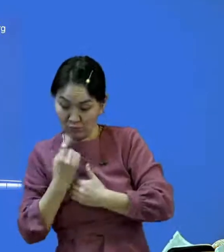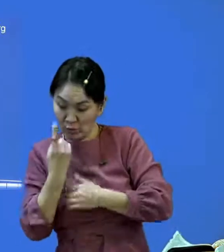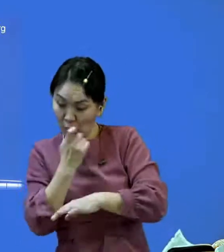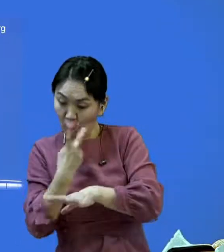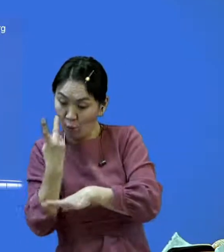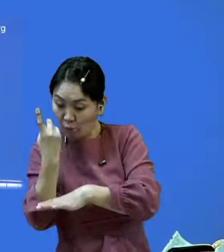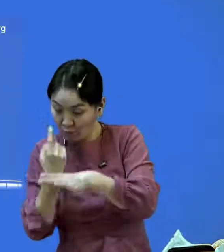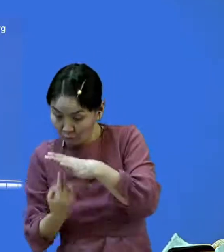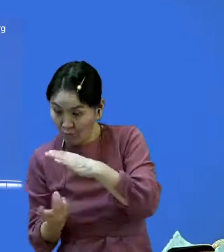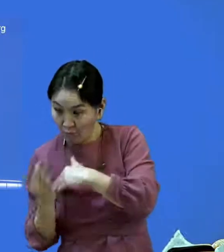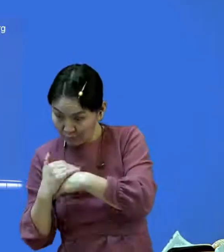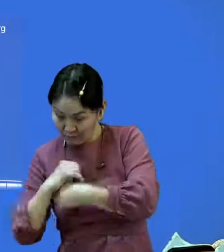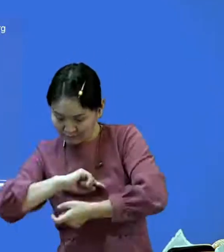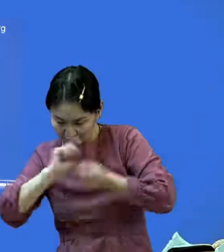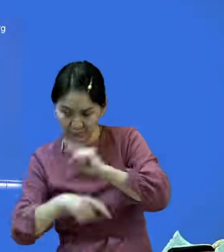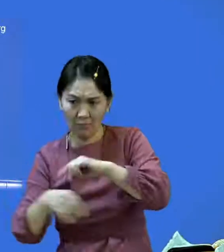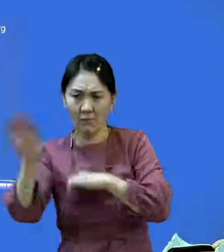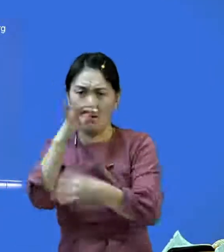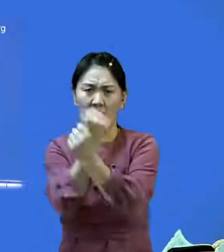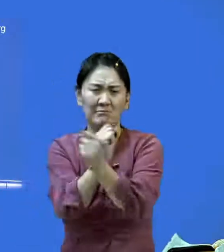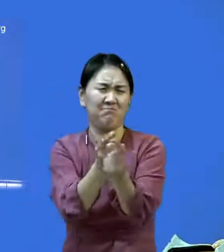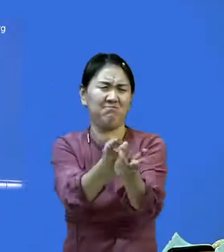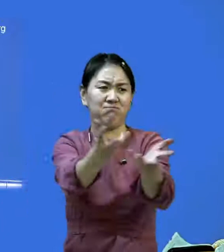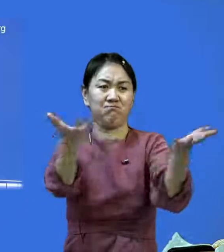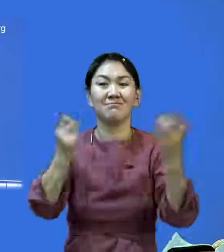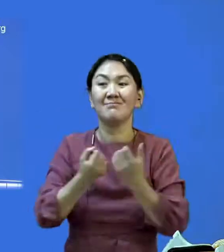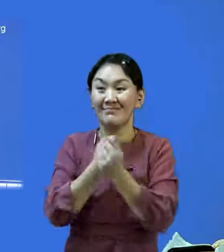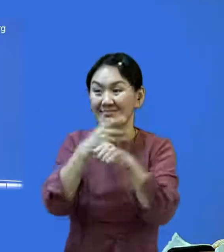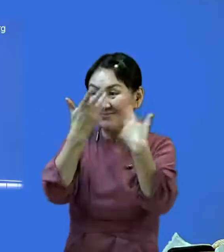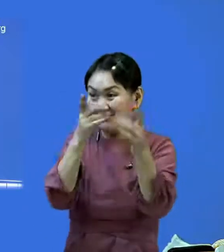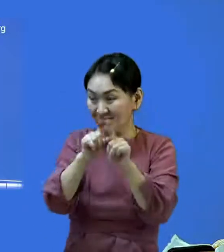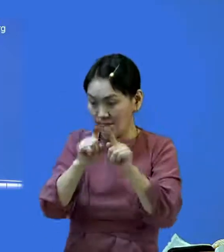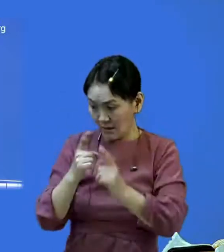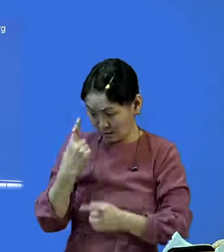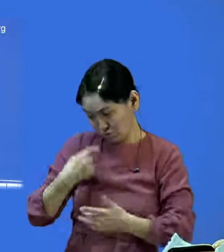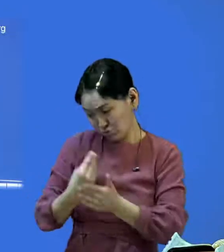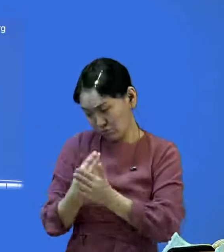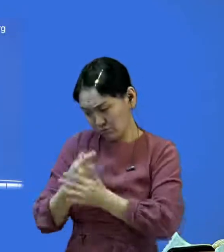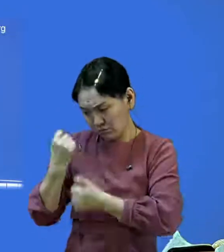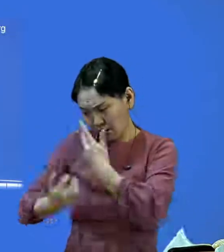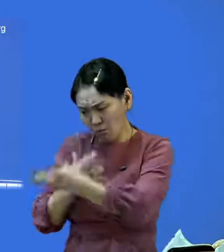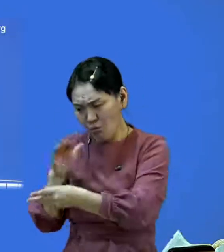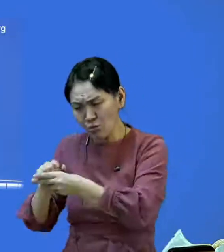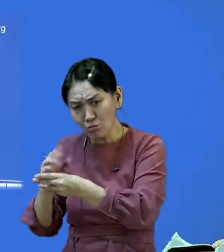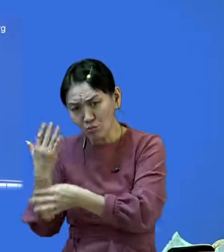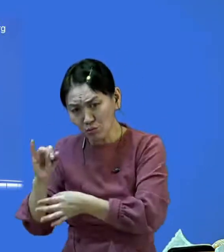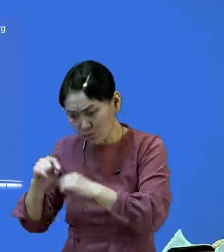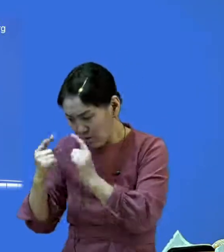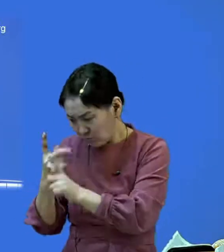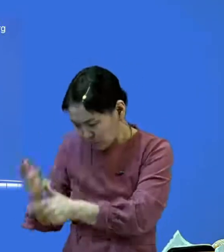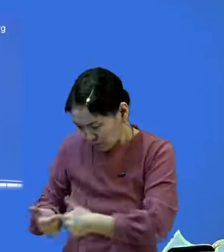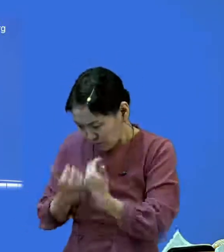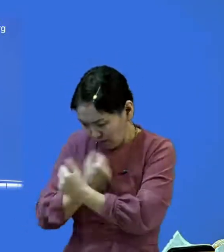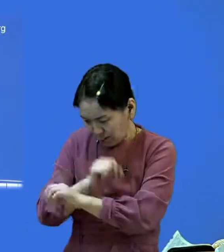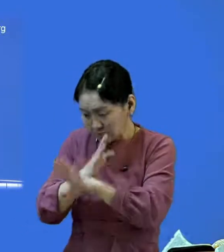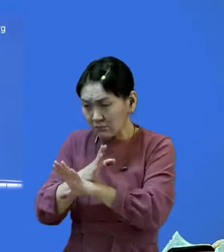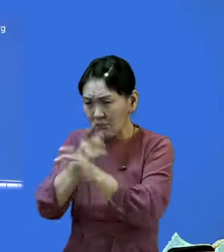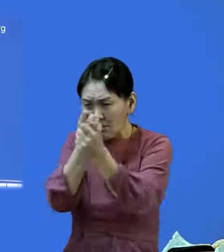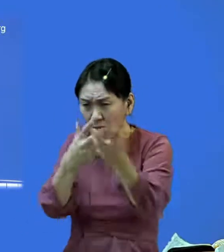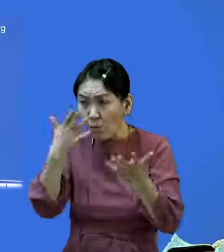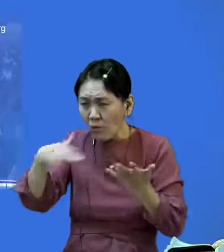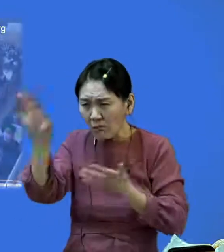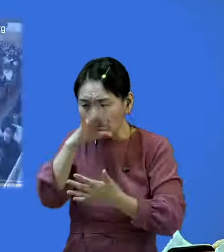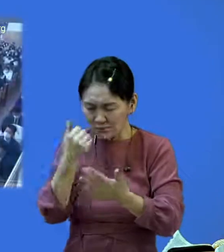ажил нь гим нэг там руу орох байсан гим нүгэлтнүүдийг авраад бурхны хүүхэд болгоод олон хөвгүүдийг